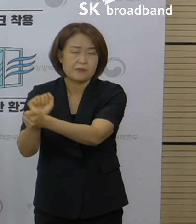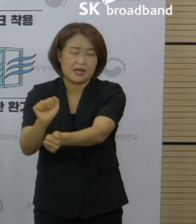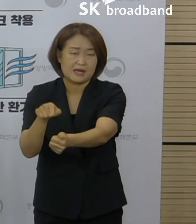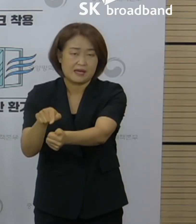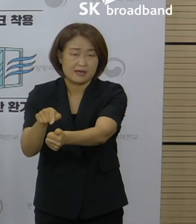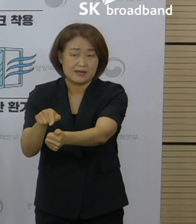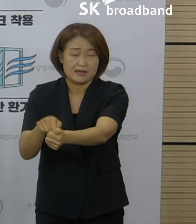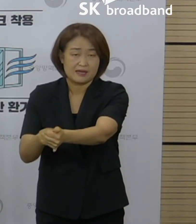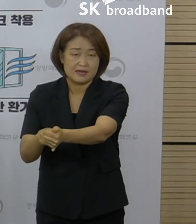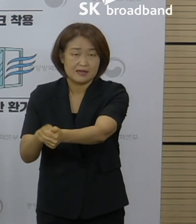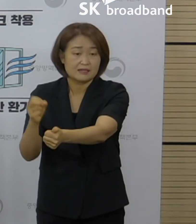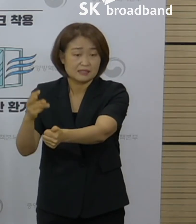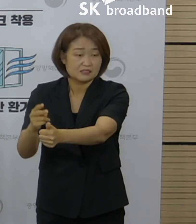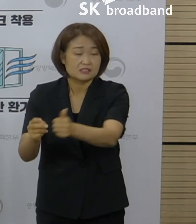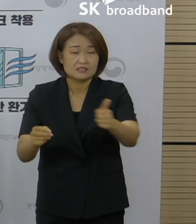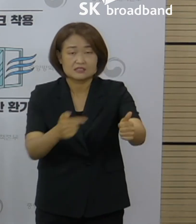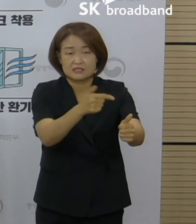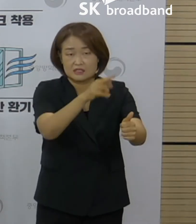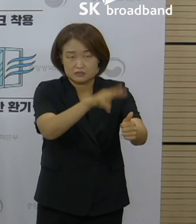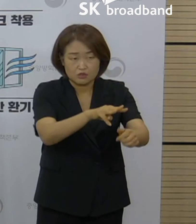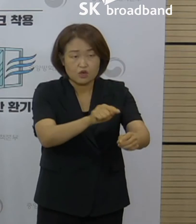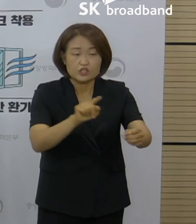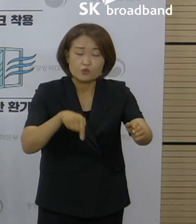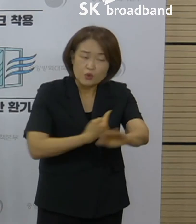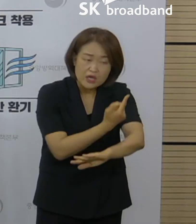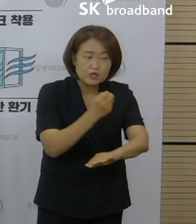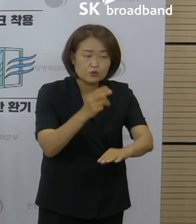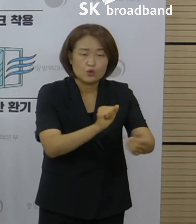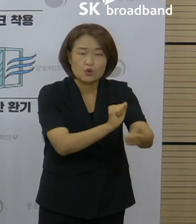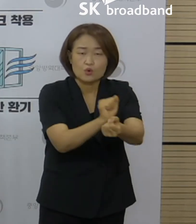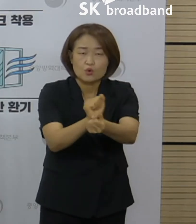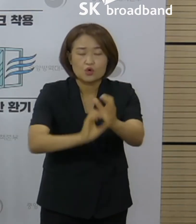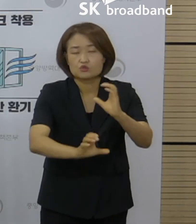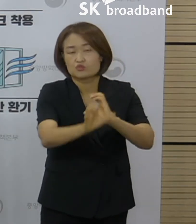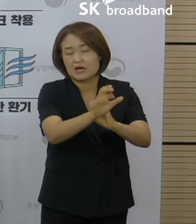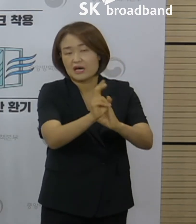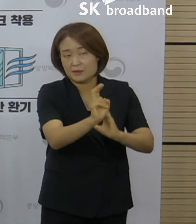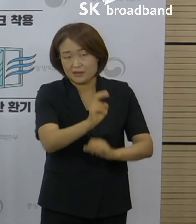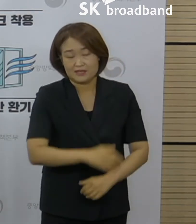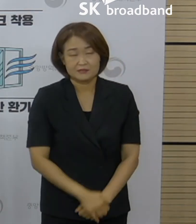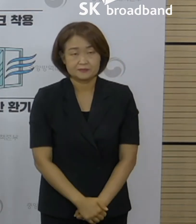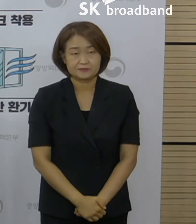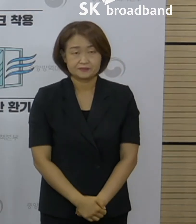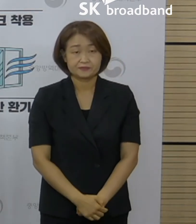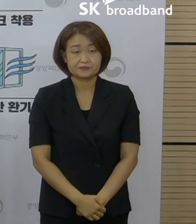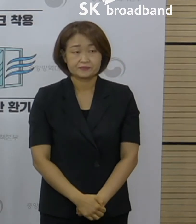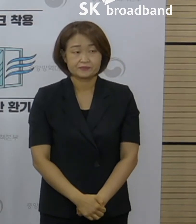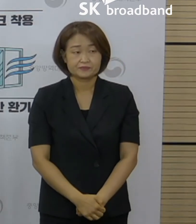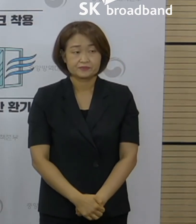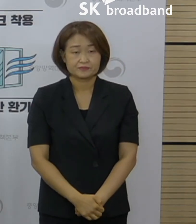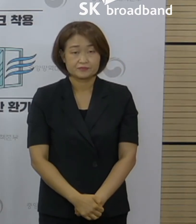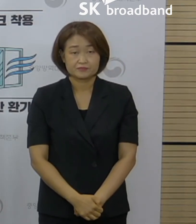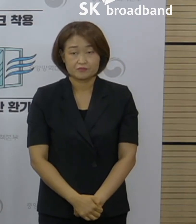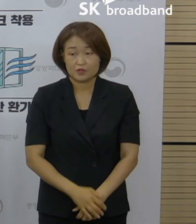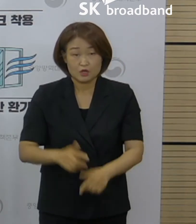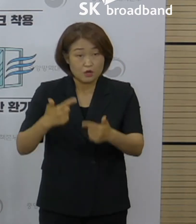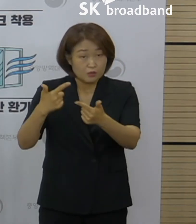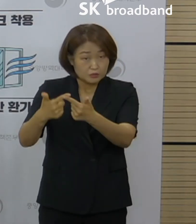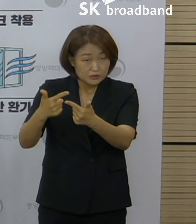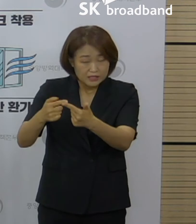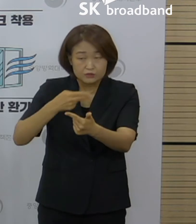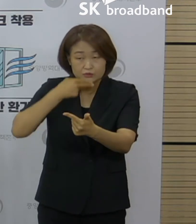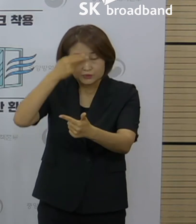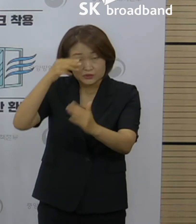이외의 사람들도 추가 확진 가능성은 있고 추적 관리 진행 중에 있다라고 설명드리겠습니다. 부산 주점